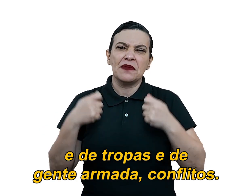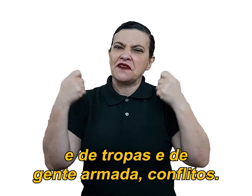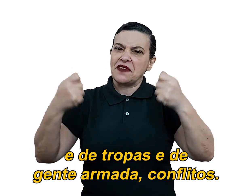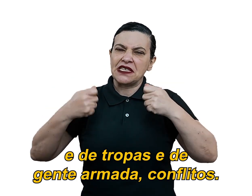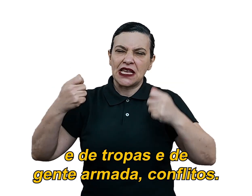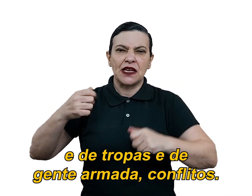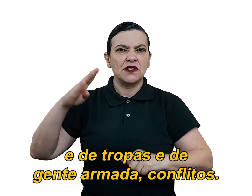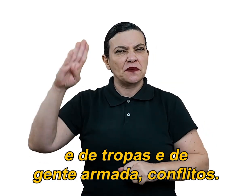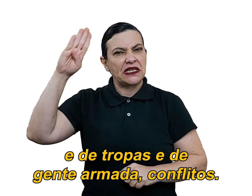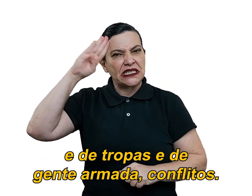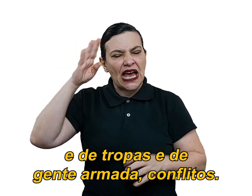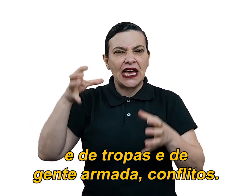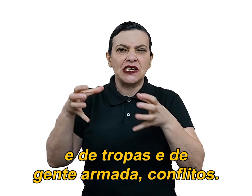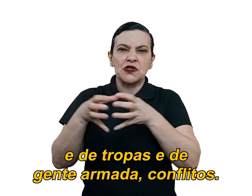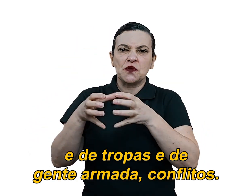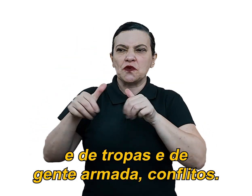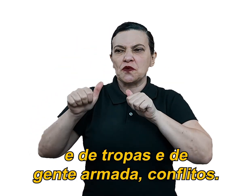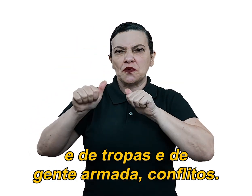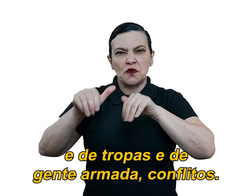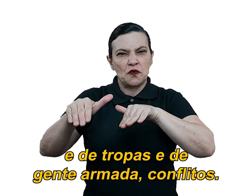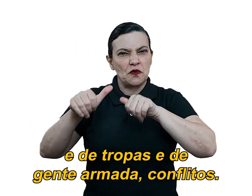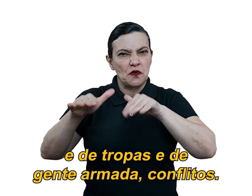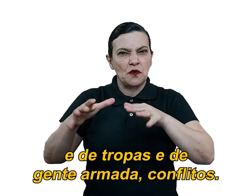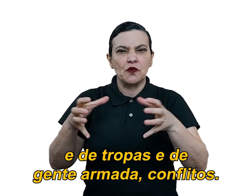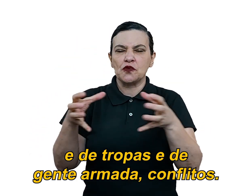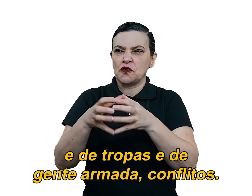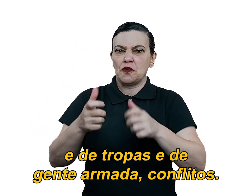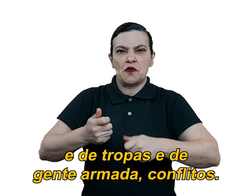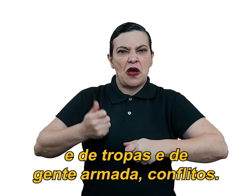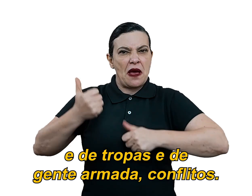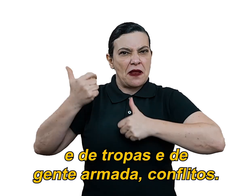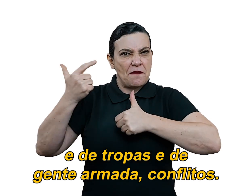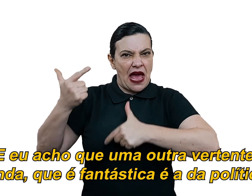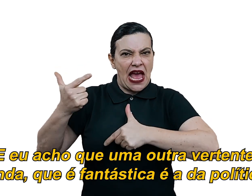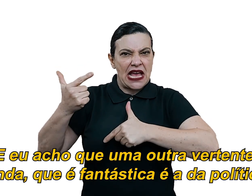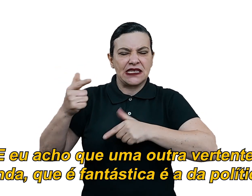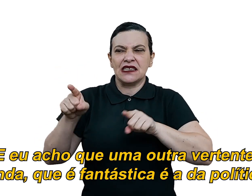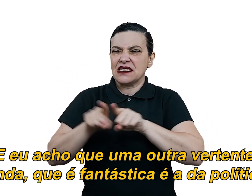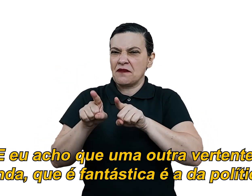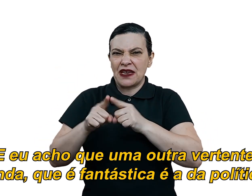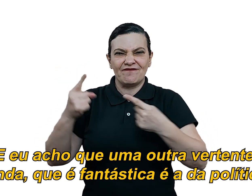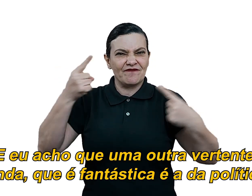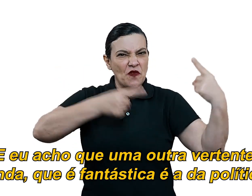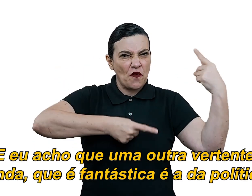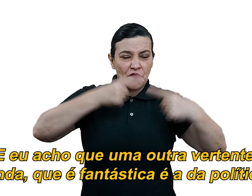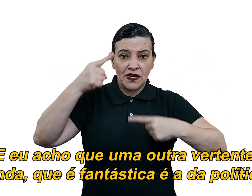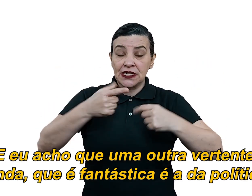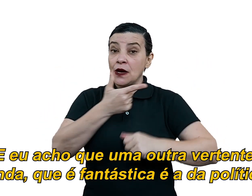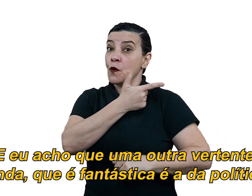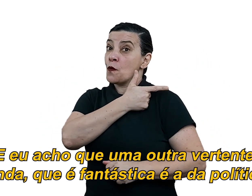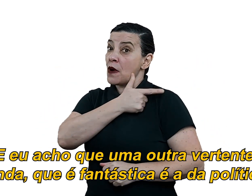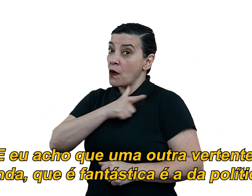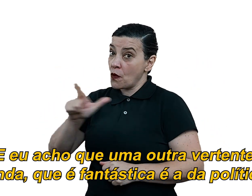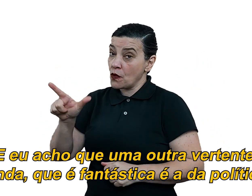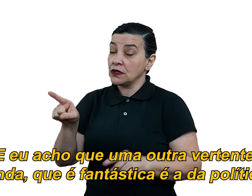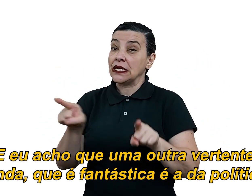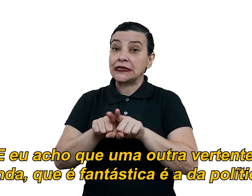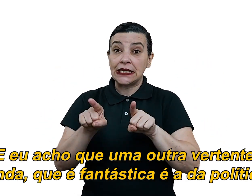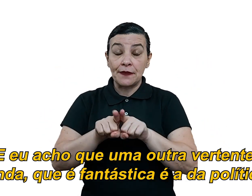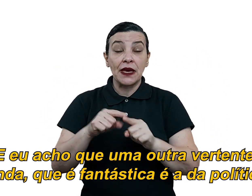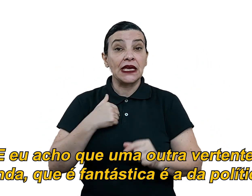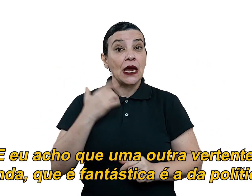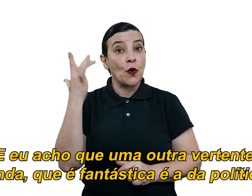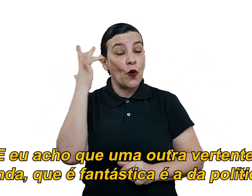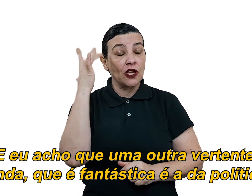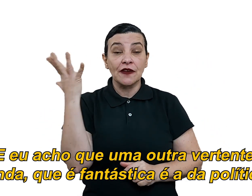militares e de tropas e de gente armada, conflitos. E eu acho que uma outra vertente